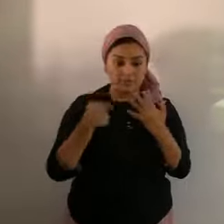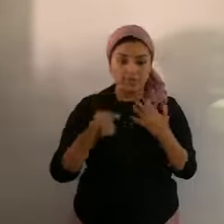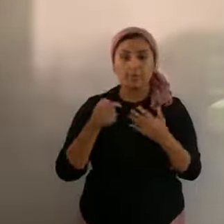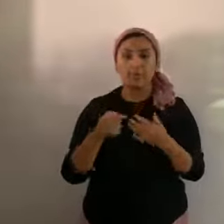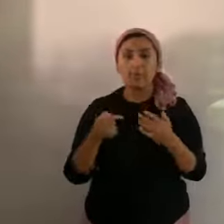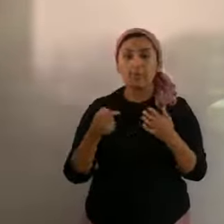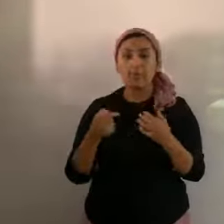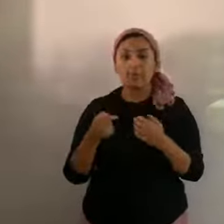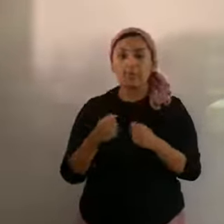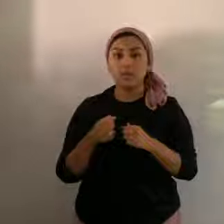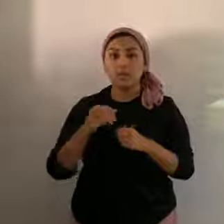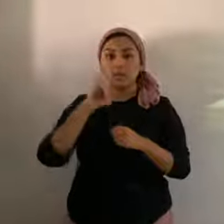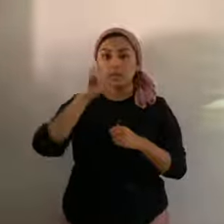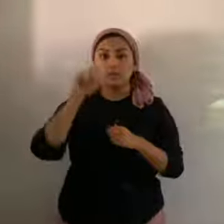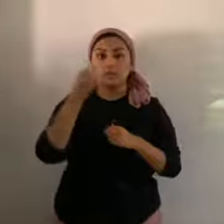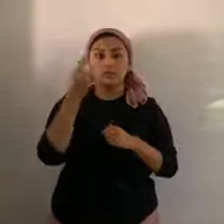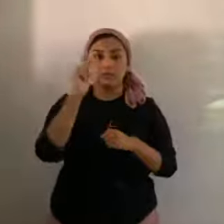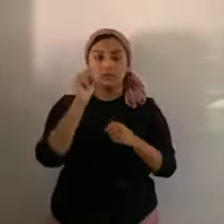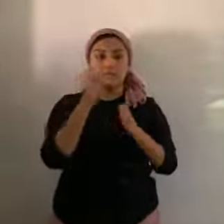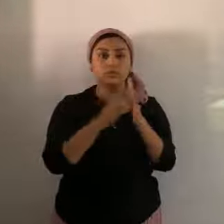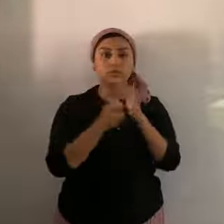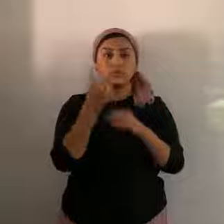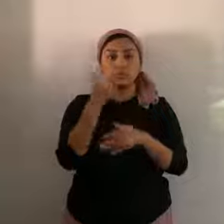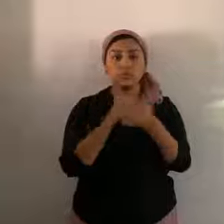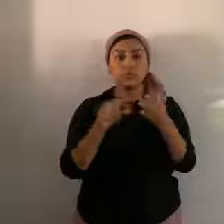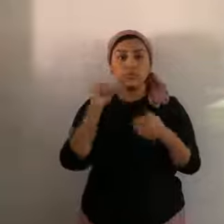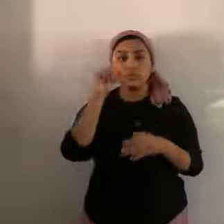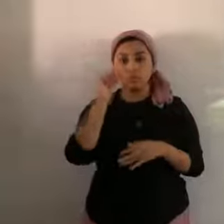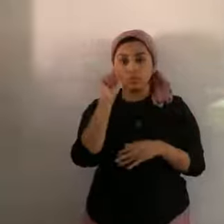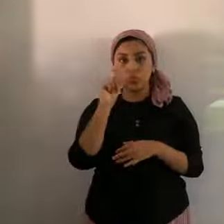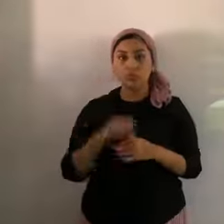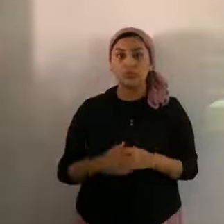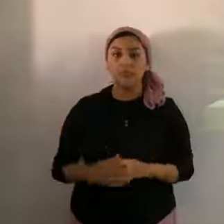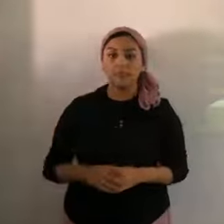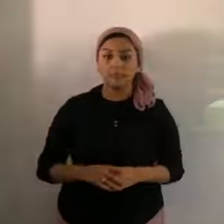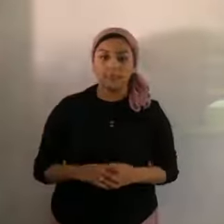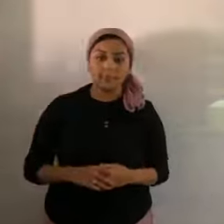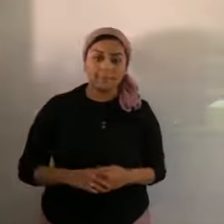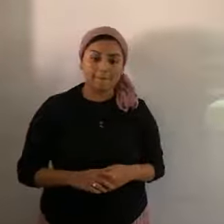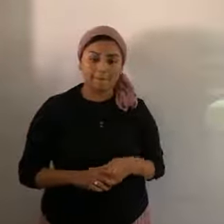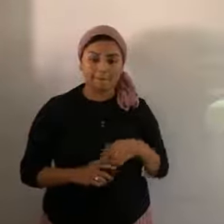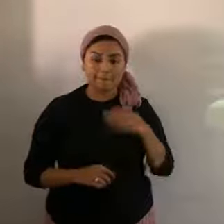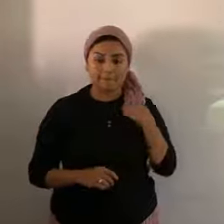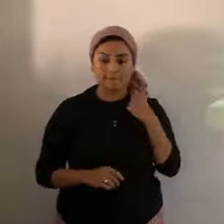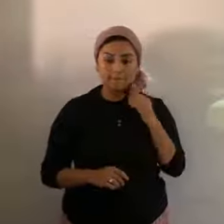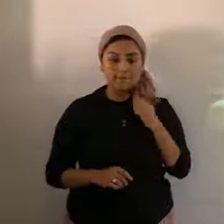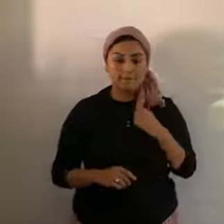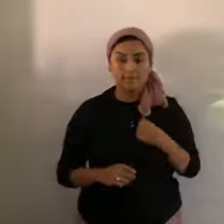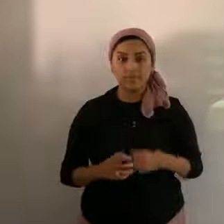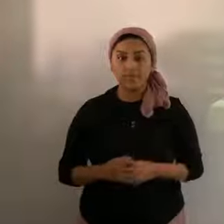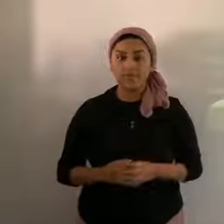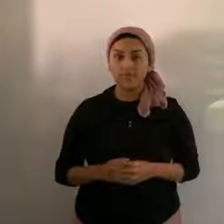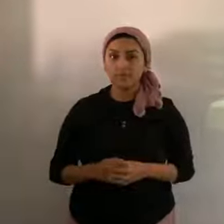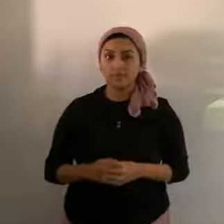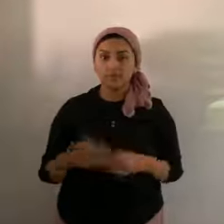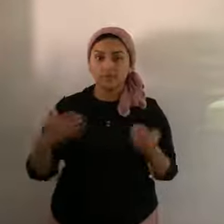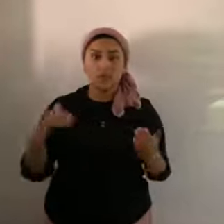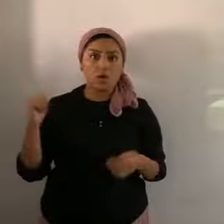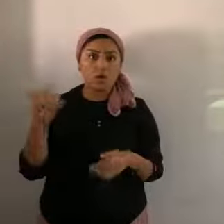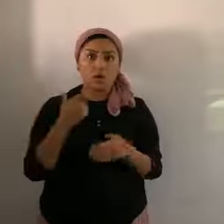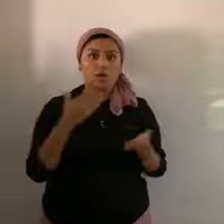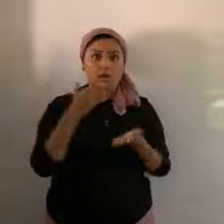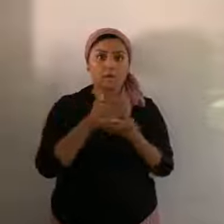Juan 12, verso 20. Juan 12, verso 20. Y es que llegaban todos